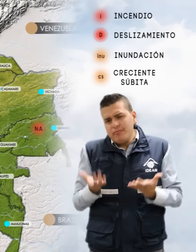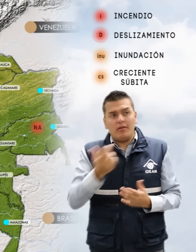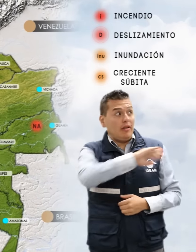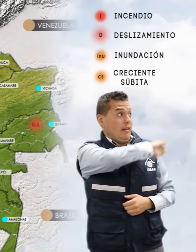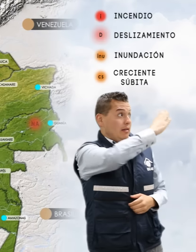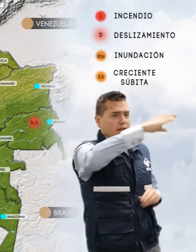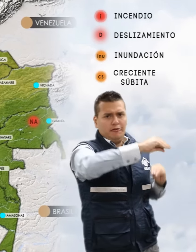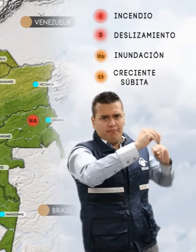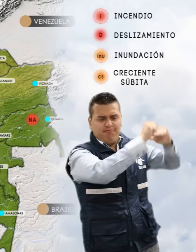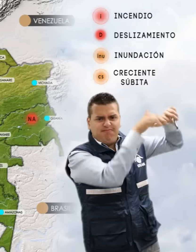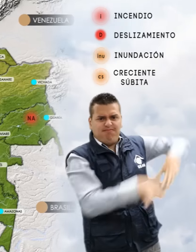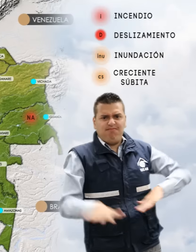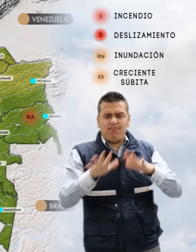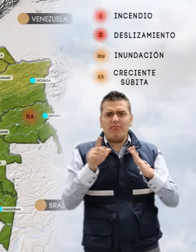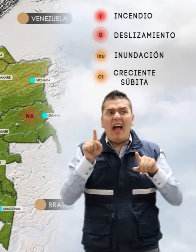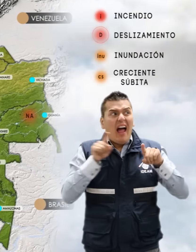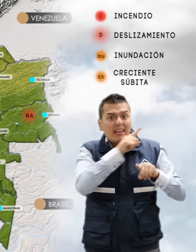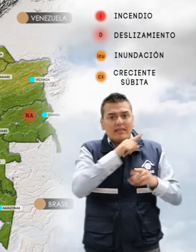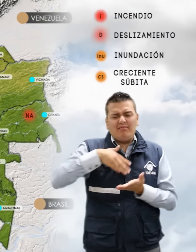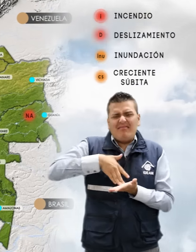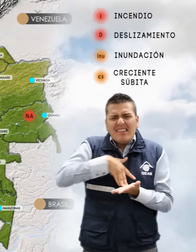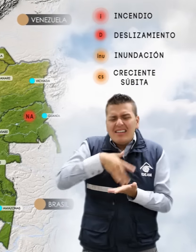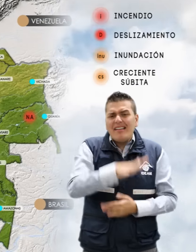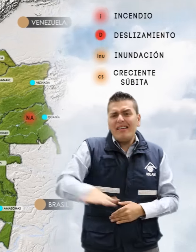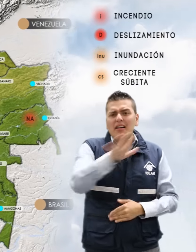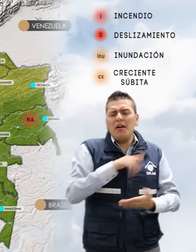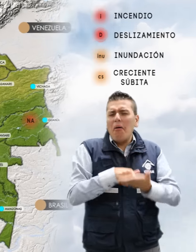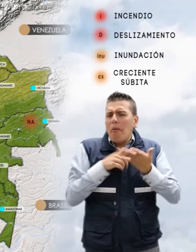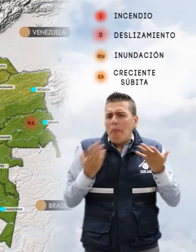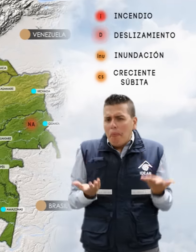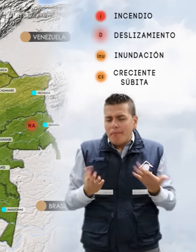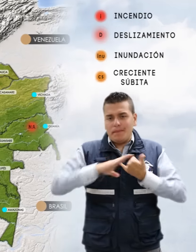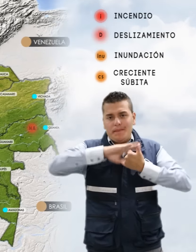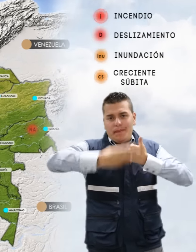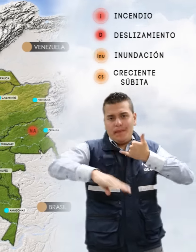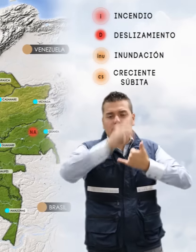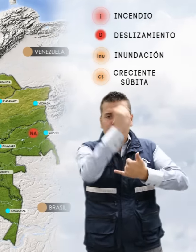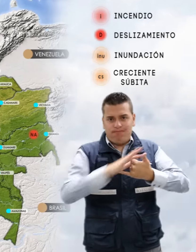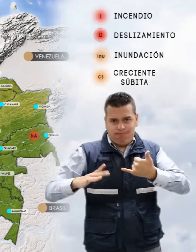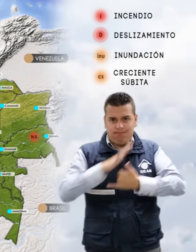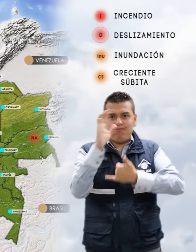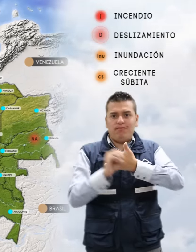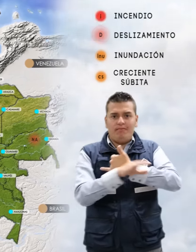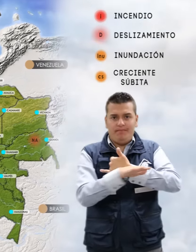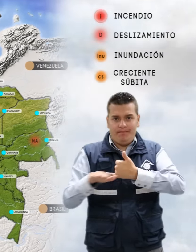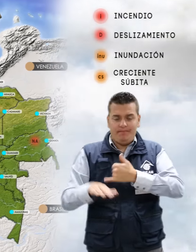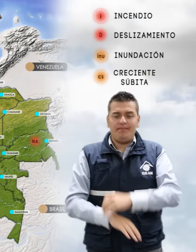deslizamientos de tierra en sectores inestables de alta pendiente localizados en las regiones Andina, Pacífica y Orinoquia.